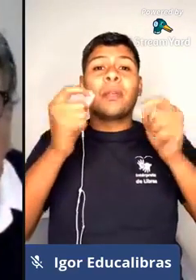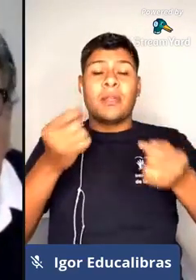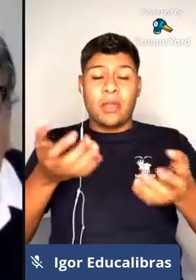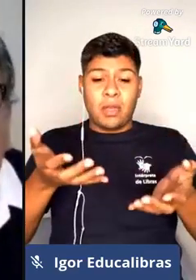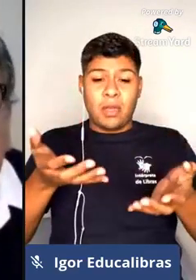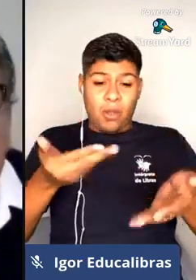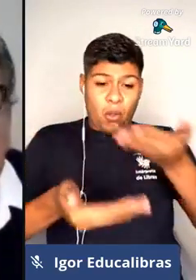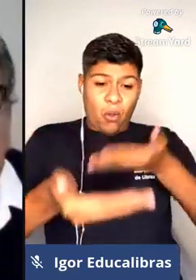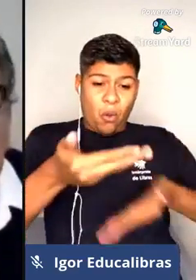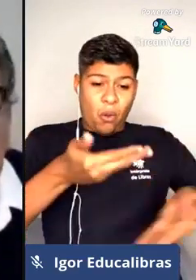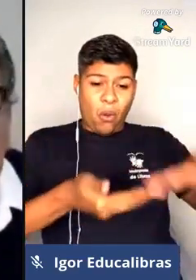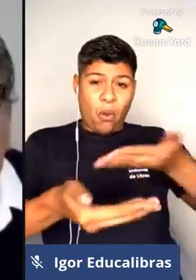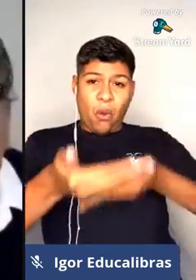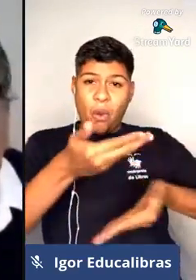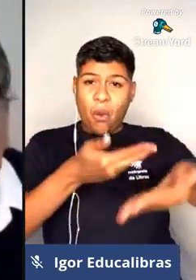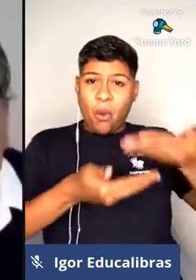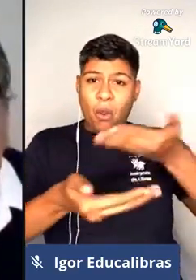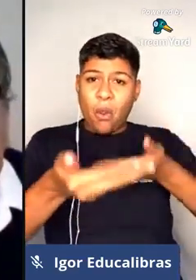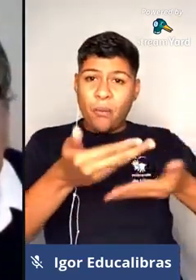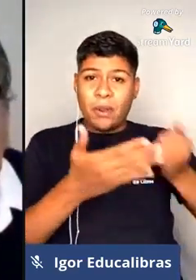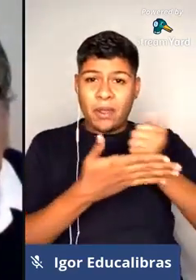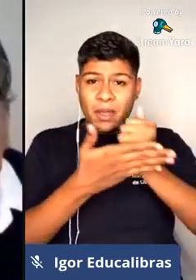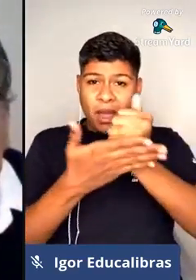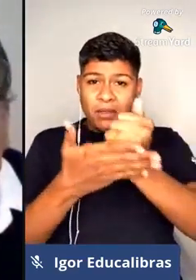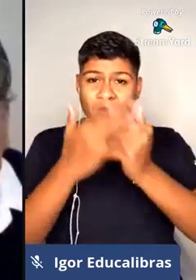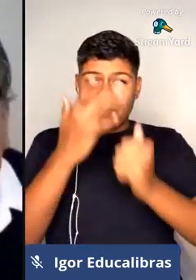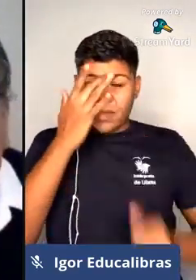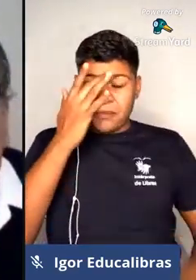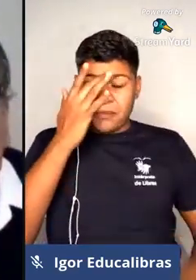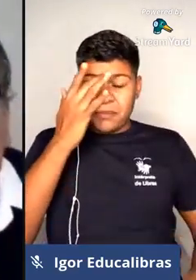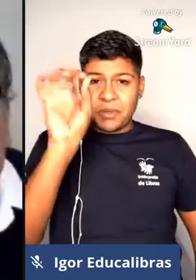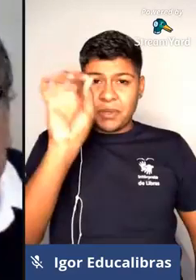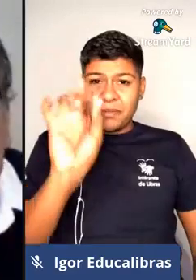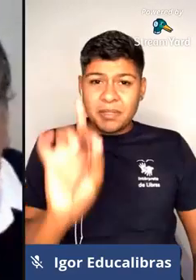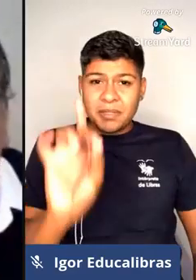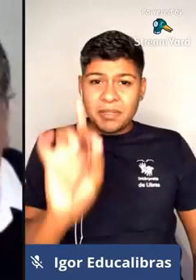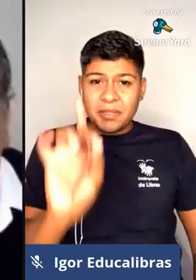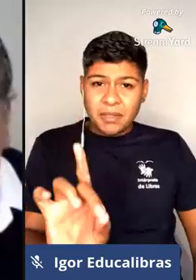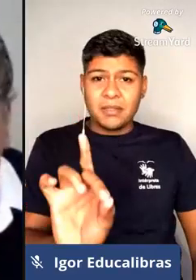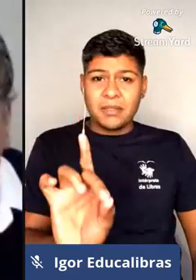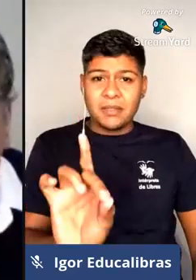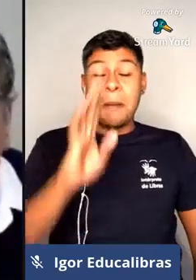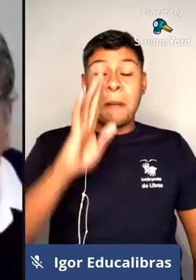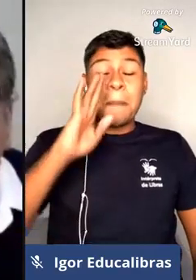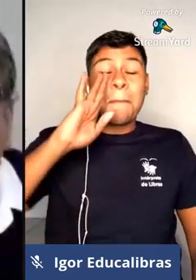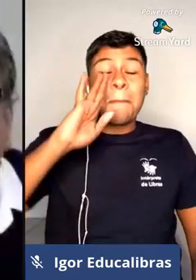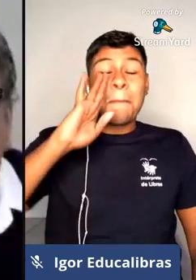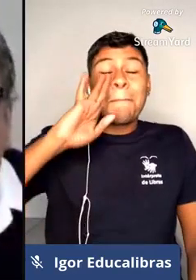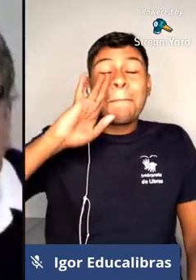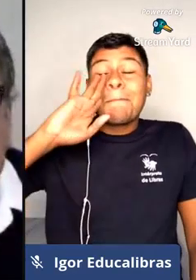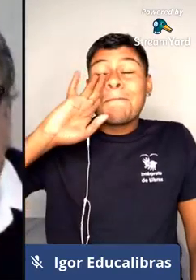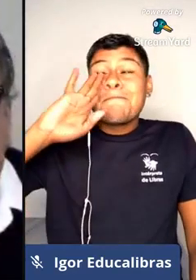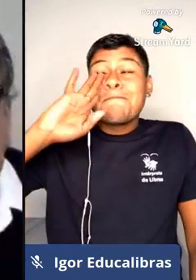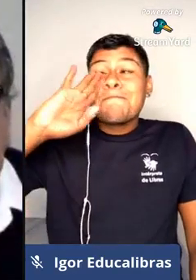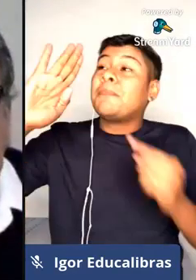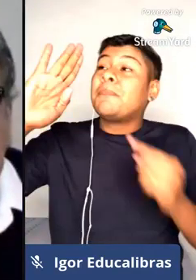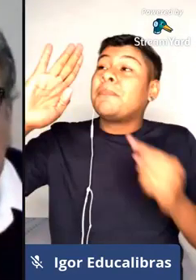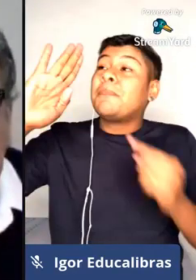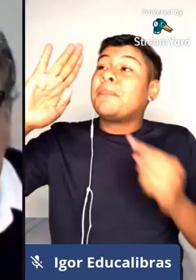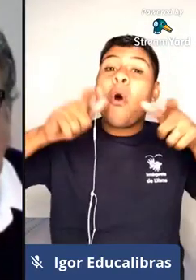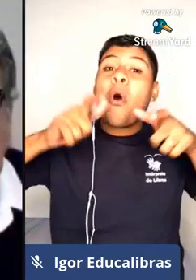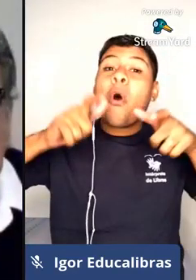colaborador para que as ações a favor da pessoa com deficiência, principalmente nas regiões mais afastadas